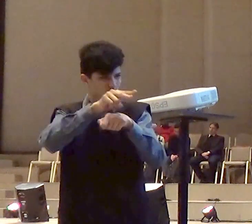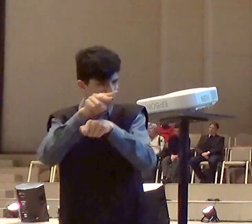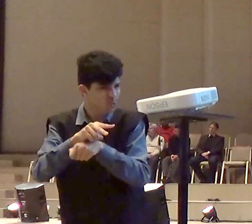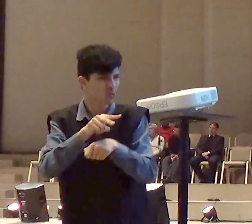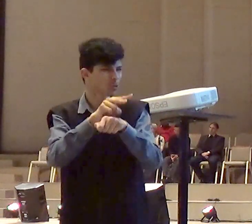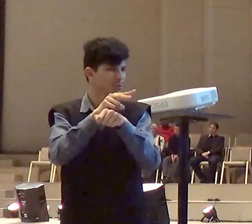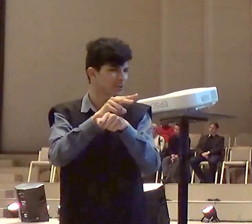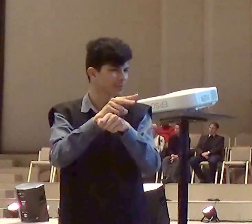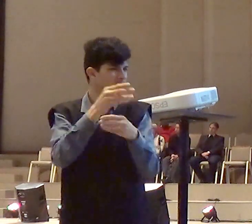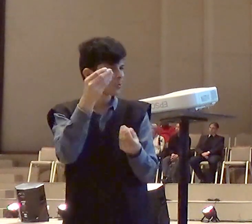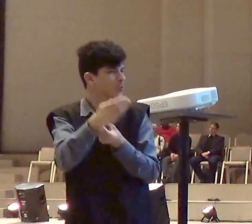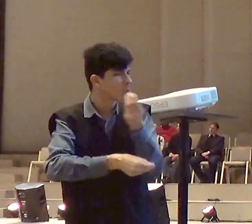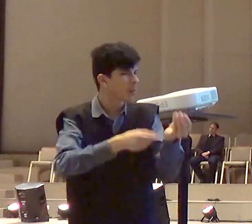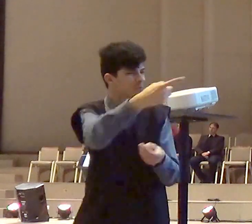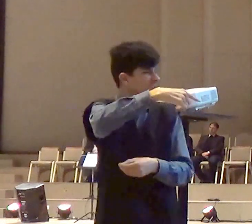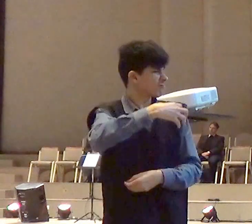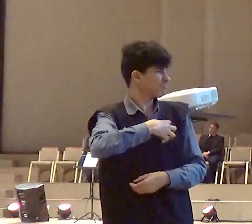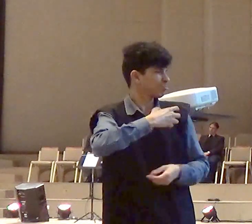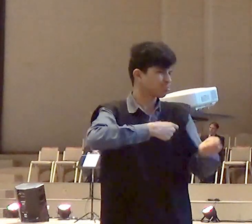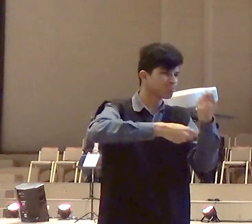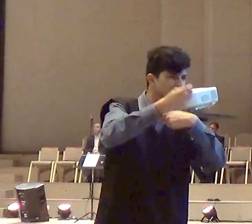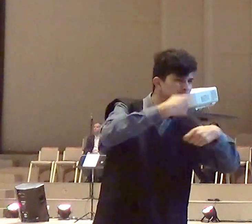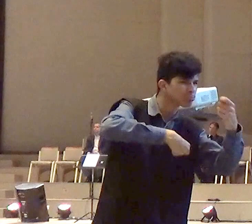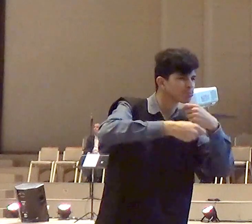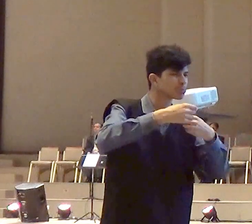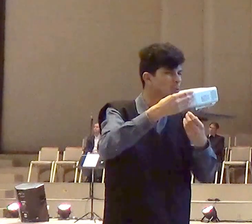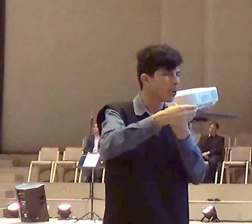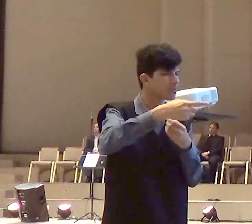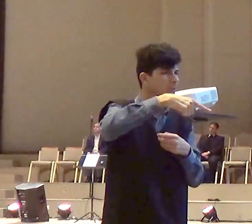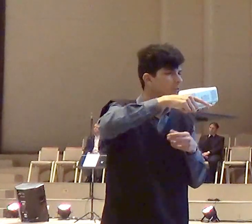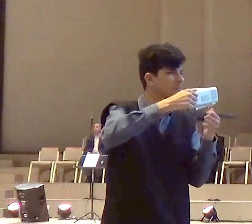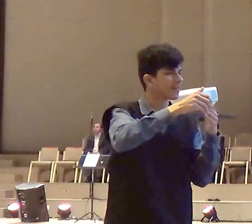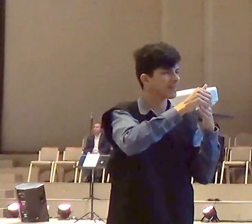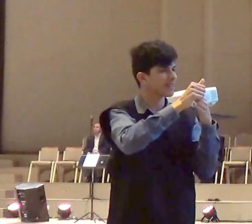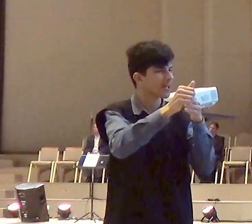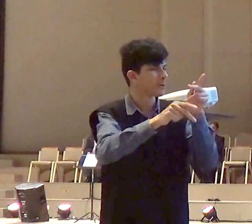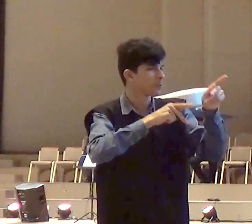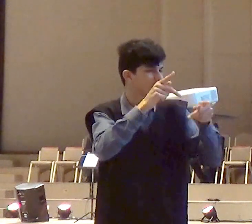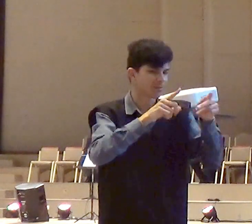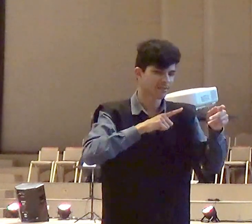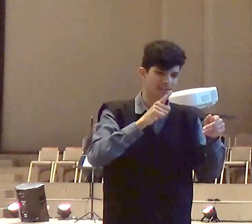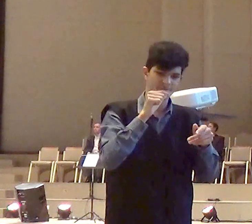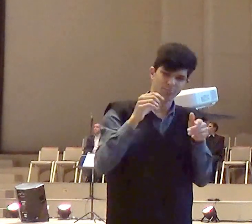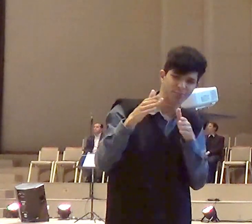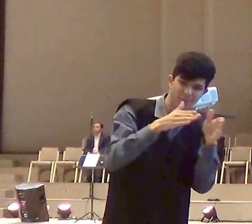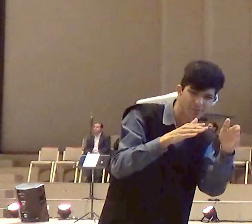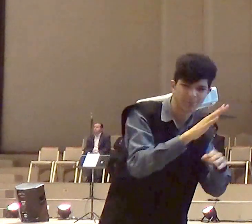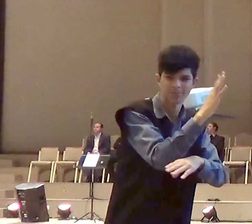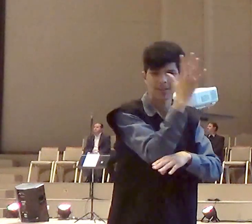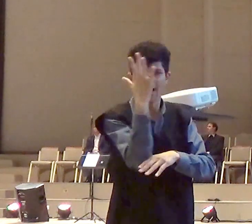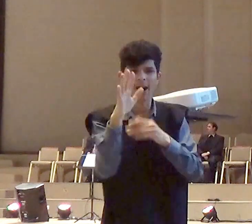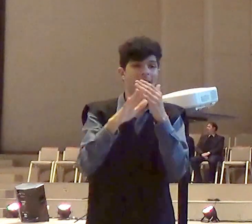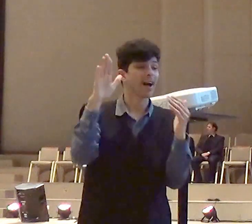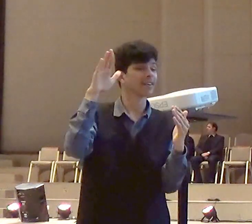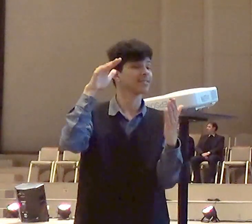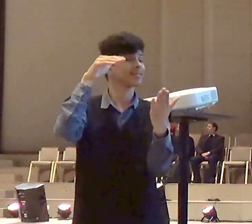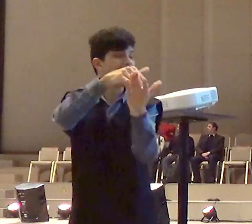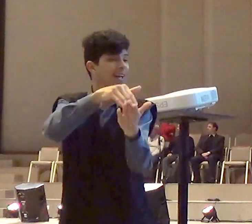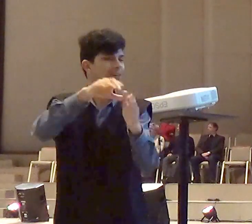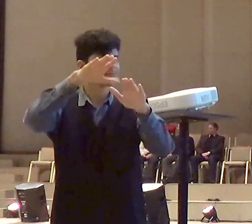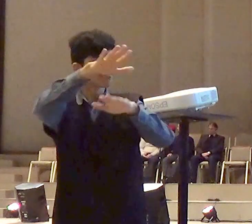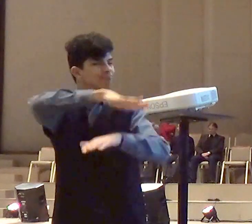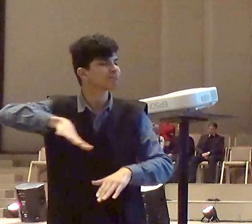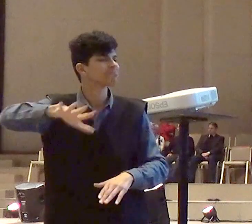faço eu tenho que atravessar o deserto eu vejo onde tem as fontes de água onde pode ser o lugar de parada e Vou traçar a melhor